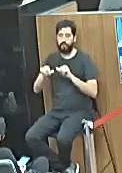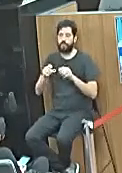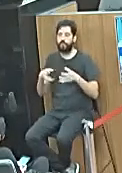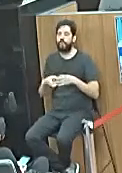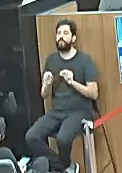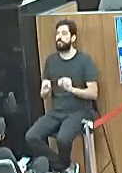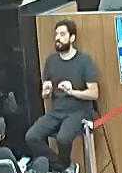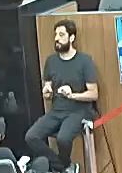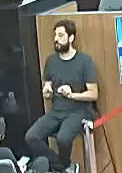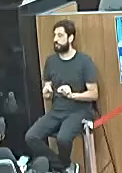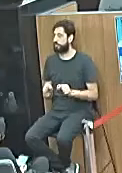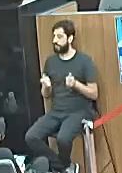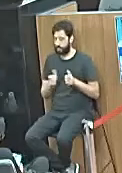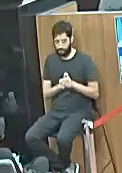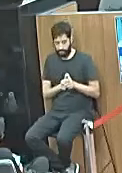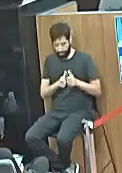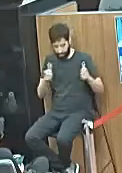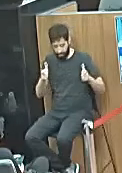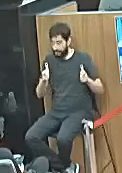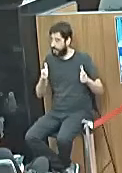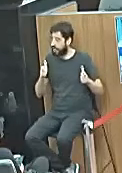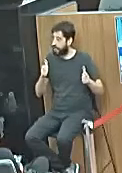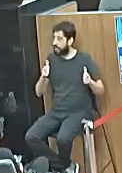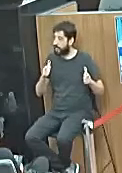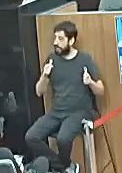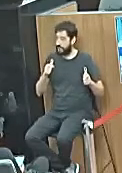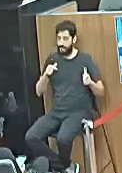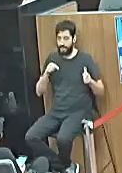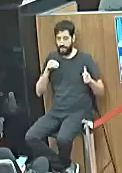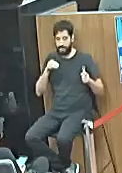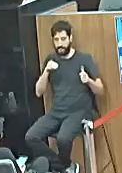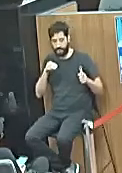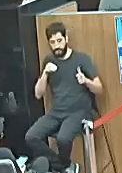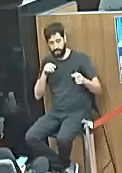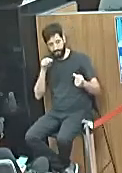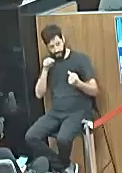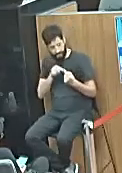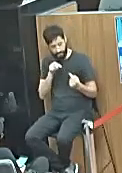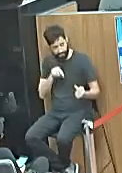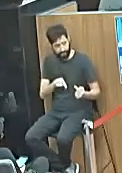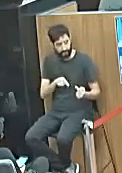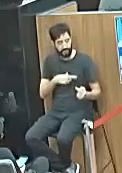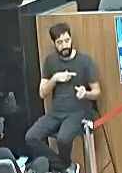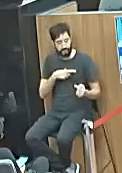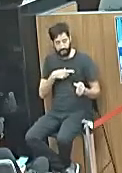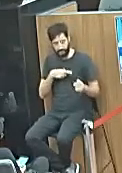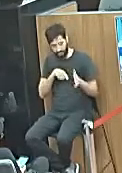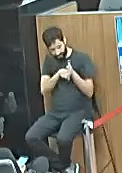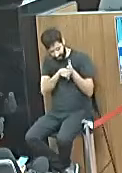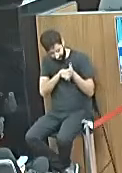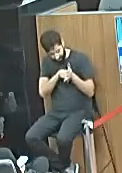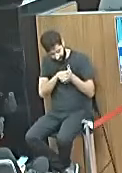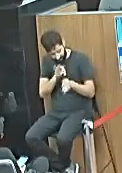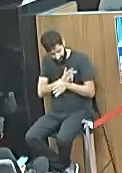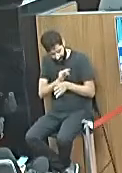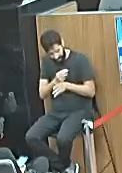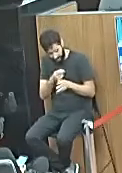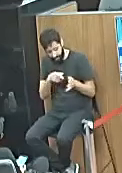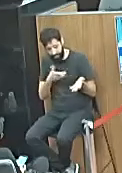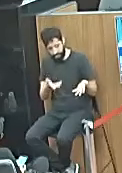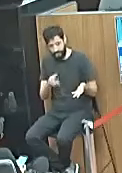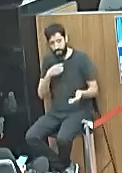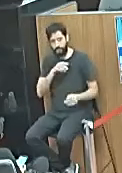grupo foram a ampliação da meta física e financeira da ação 4022 perícia técnica e científica do programa